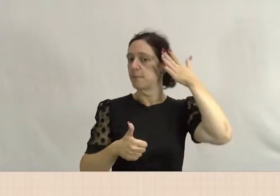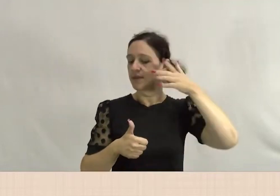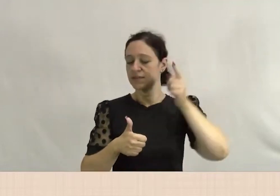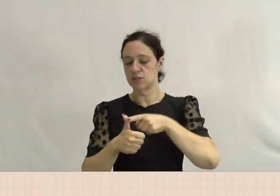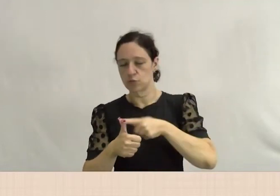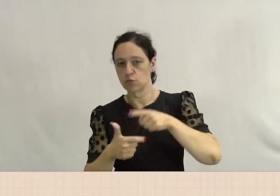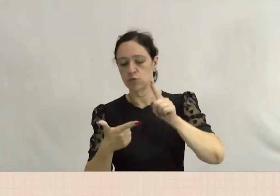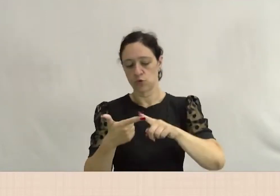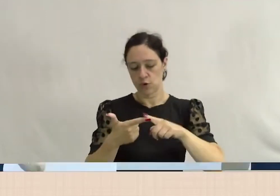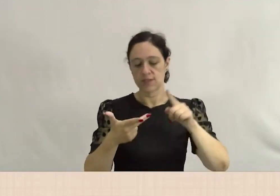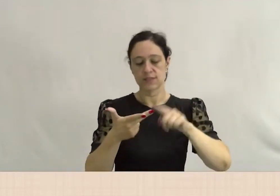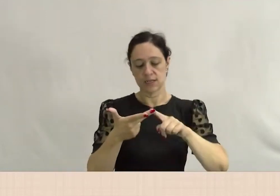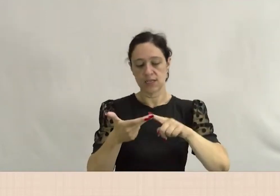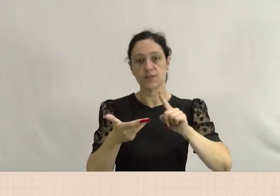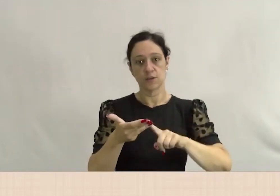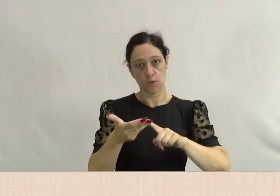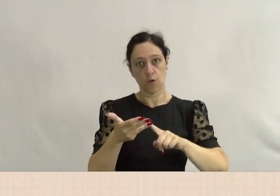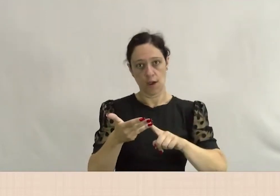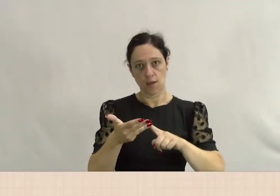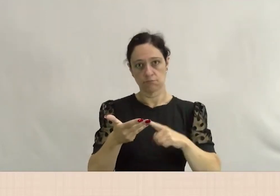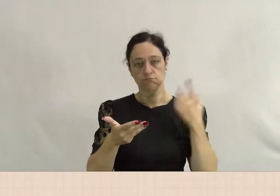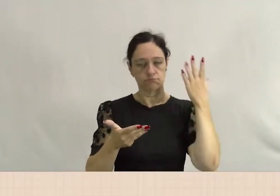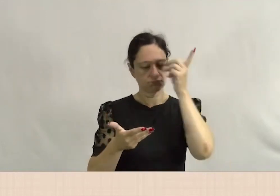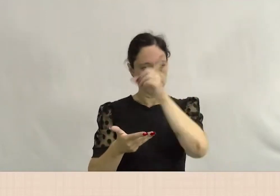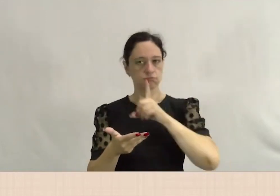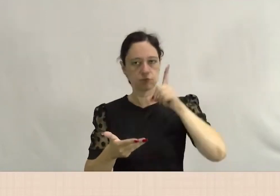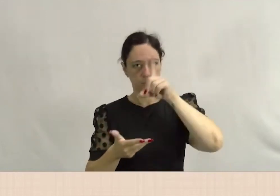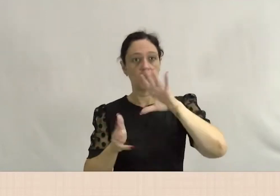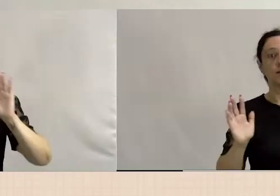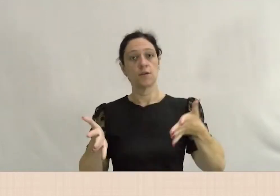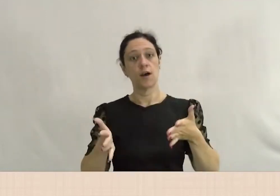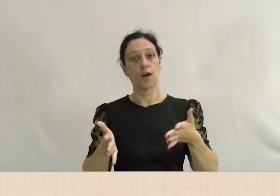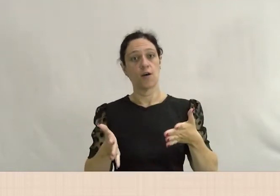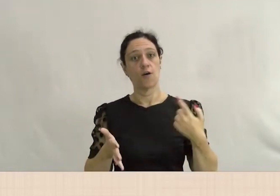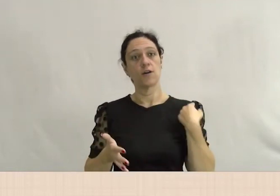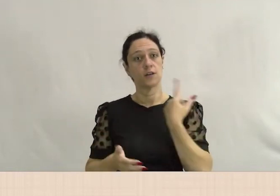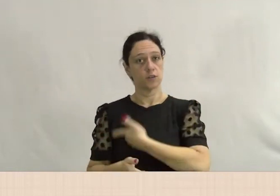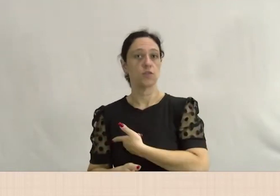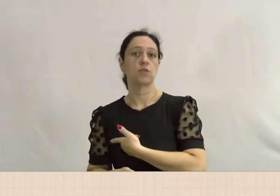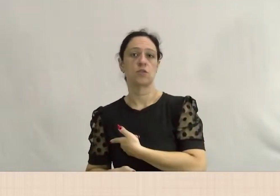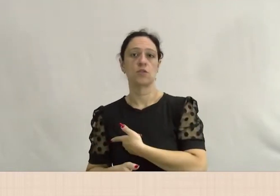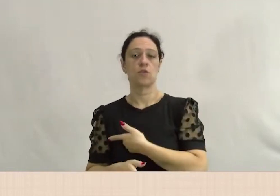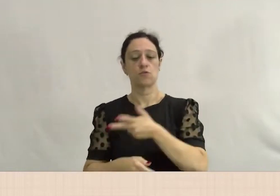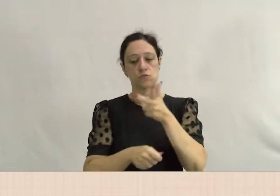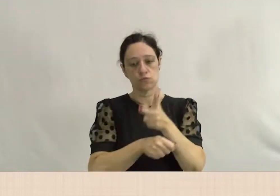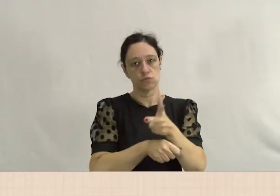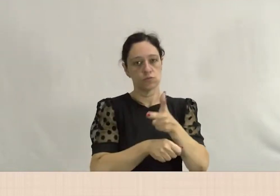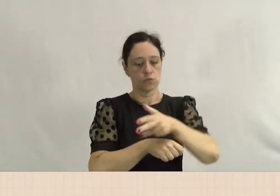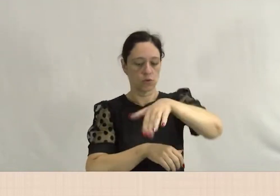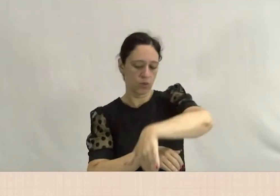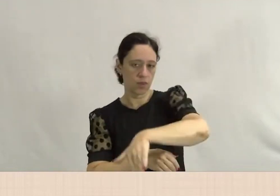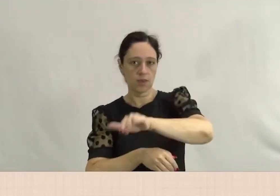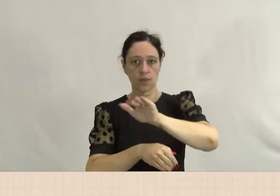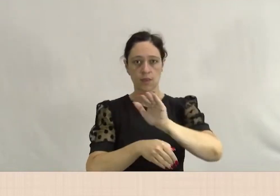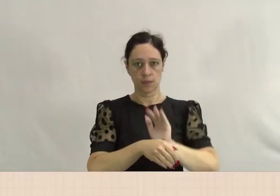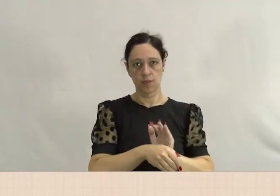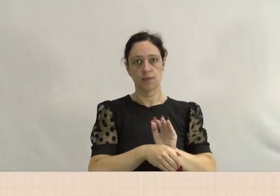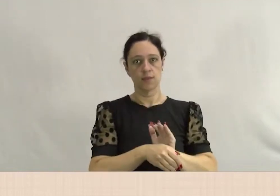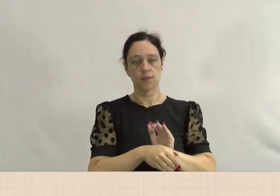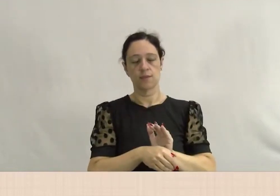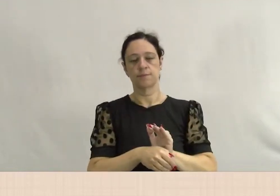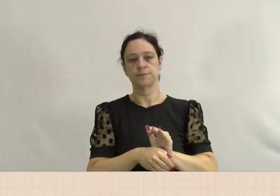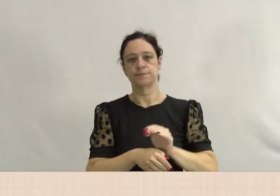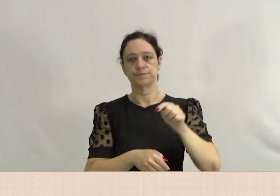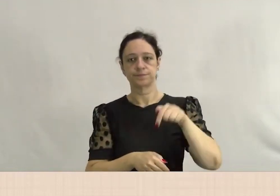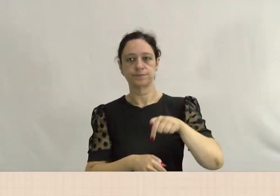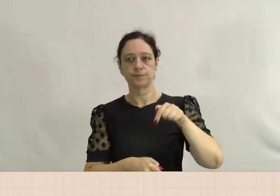Portanto, nós estamos transmitindo diretamente do auditório da